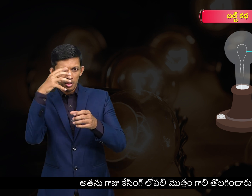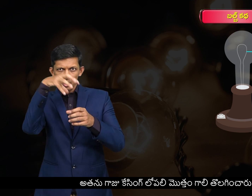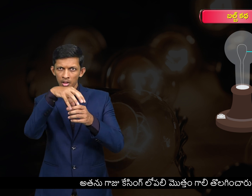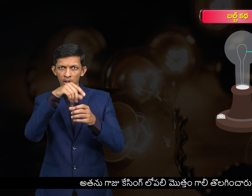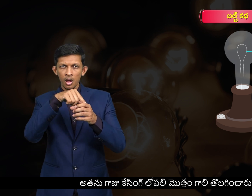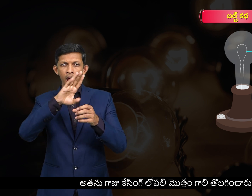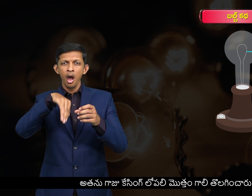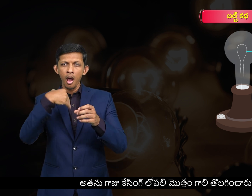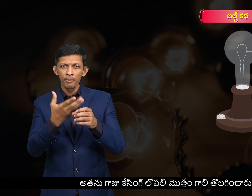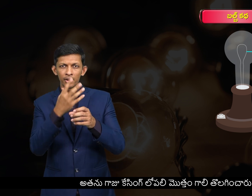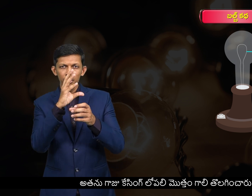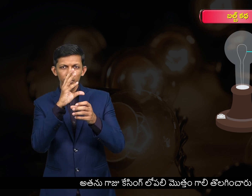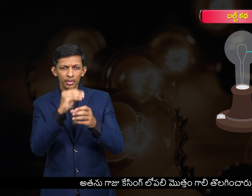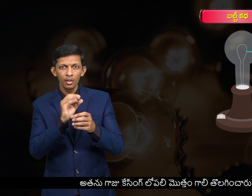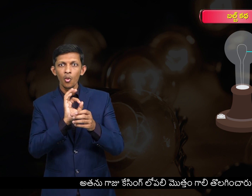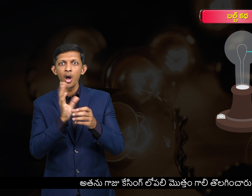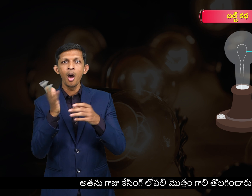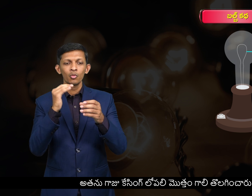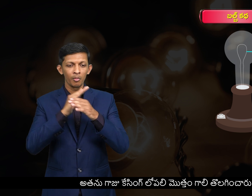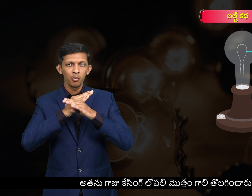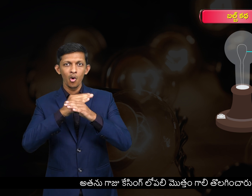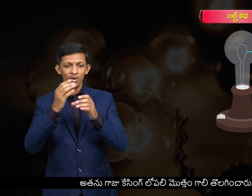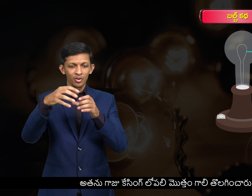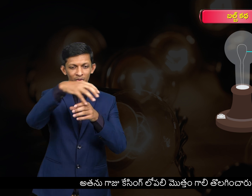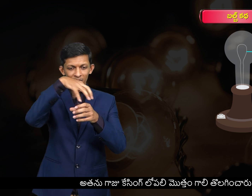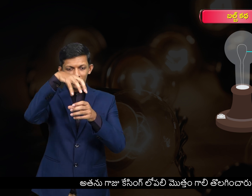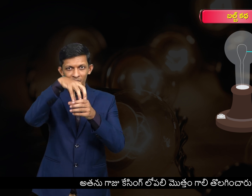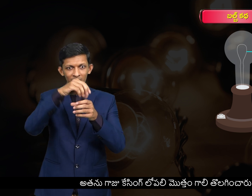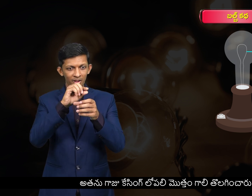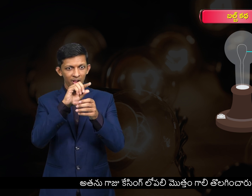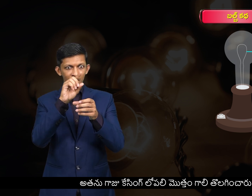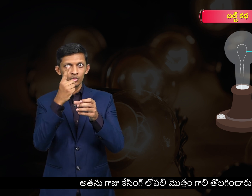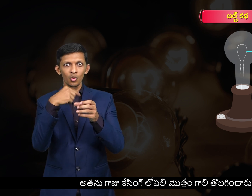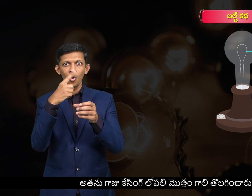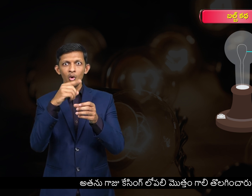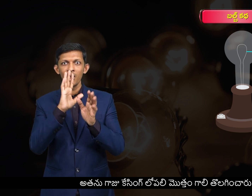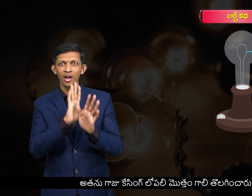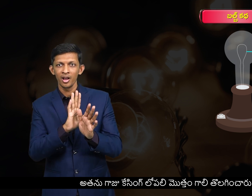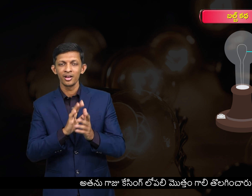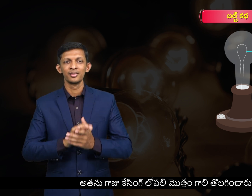అతను గాజు కేసింగ్ లోపల మొత్తం గాలిని తొలగించారు.